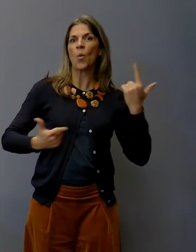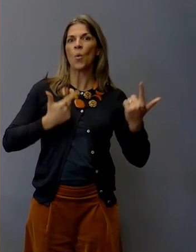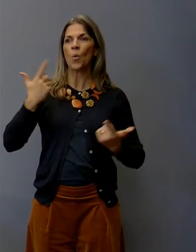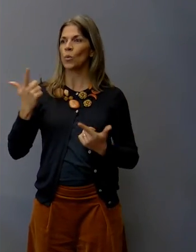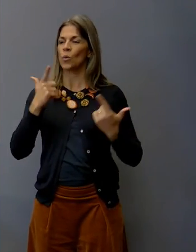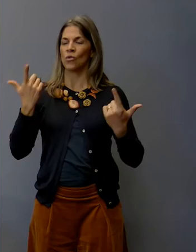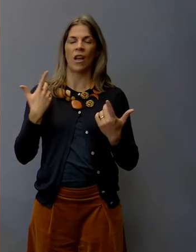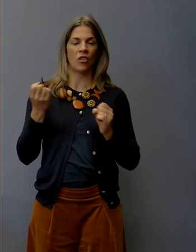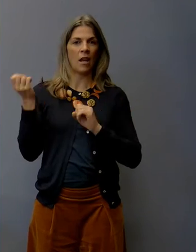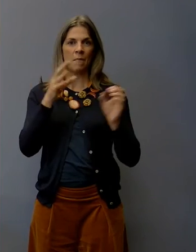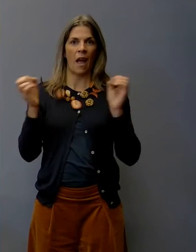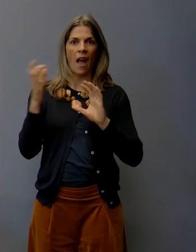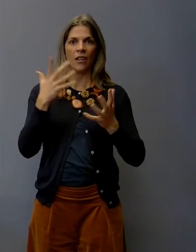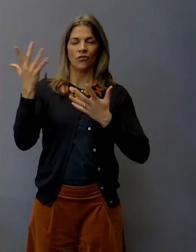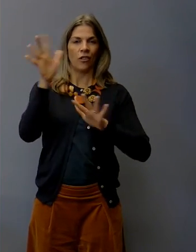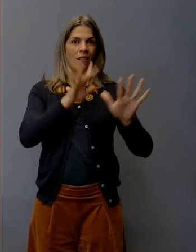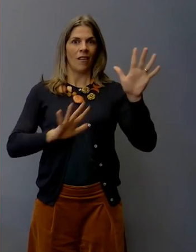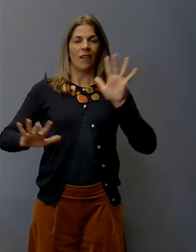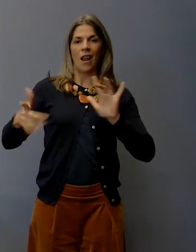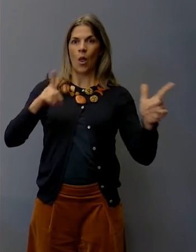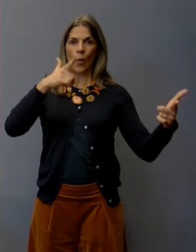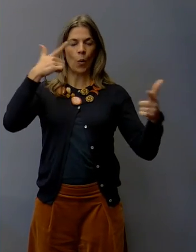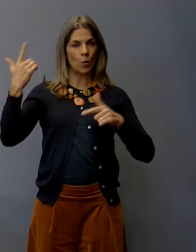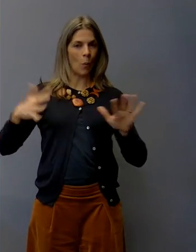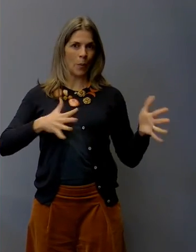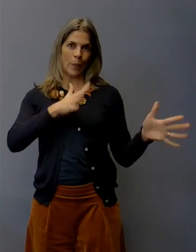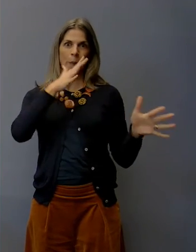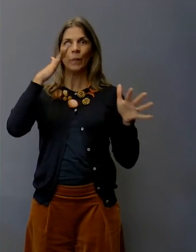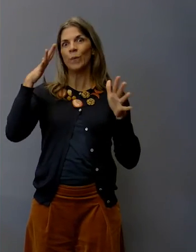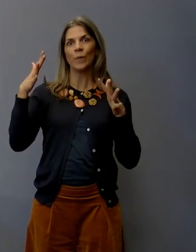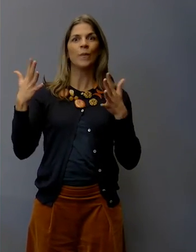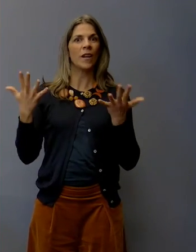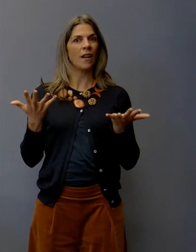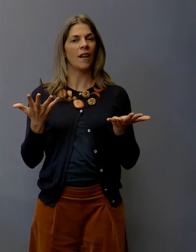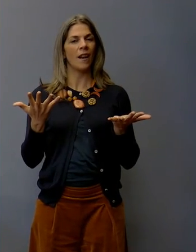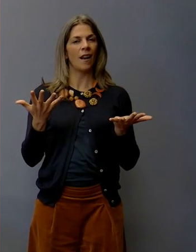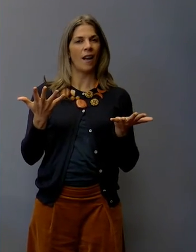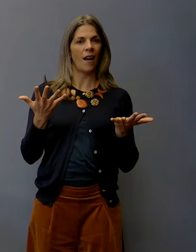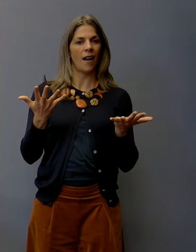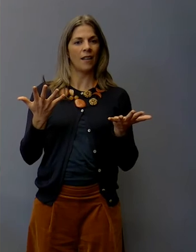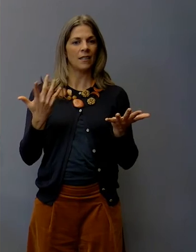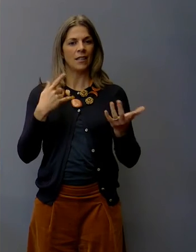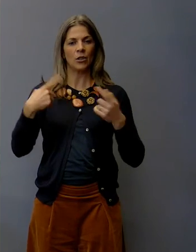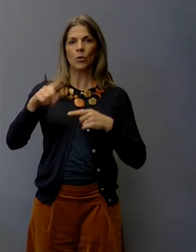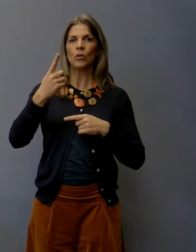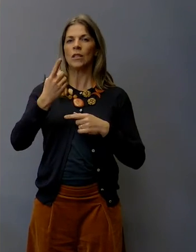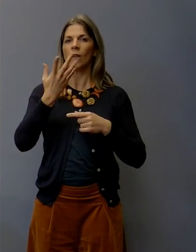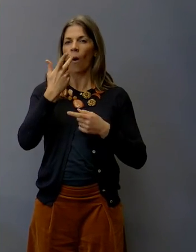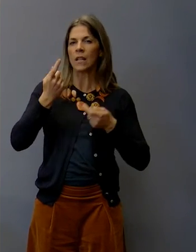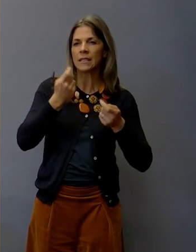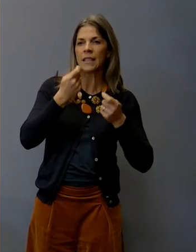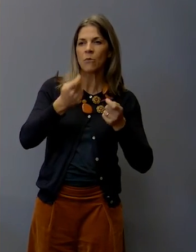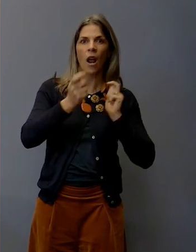immagini nei come dire quelli che producono e tentano di produrre consumatori seriali in